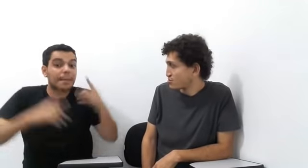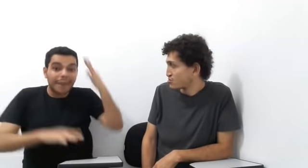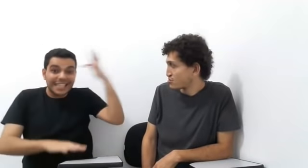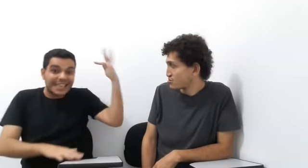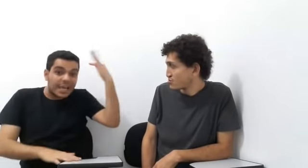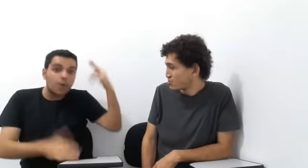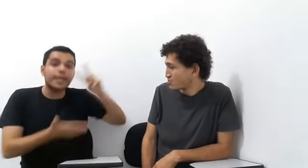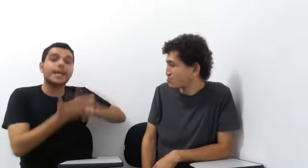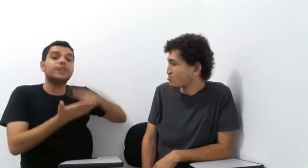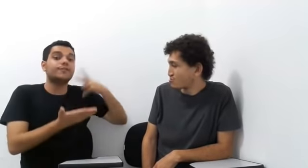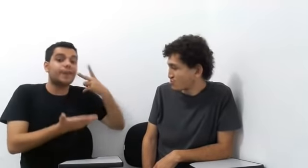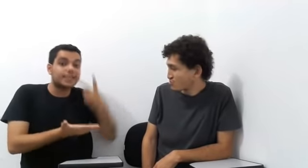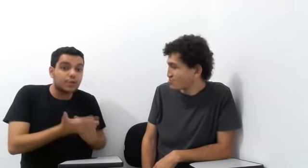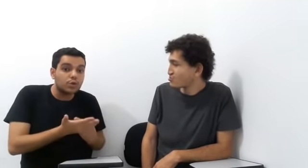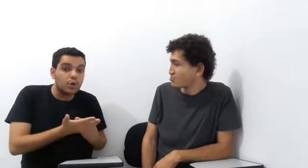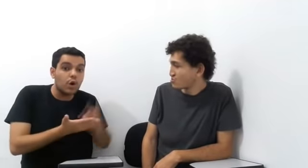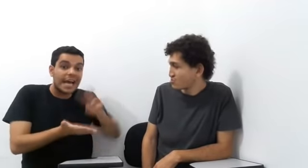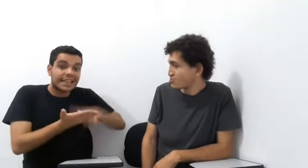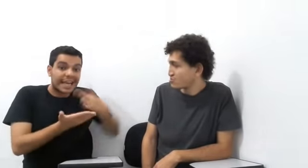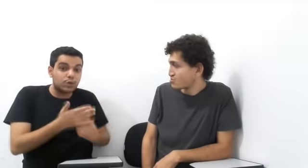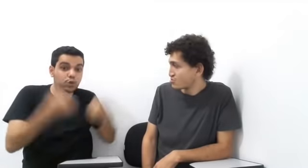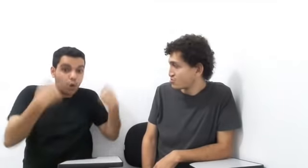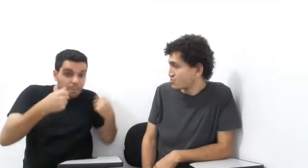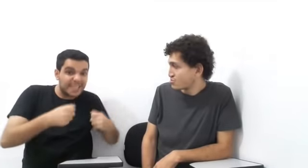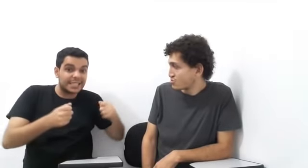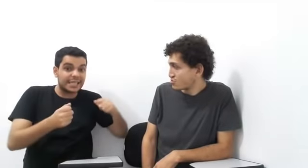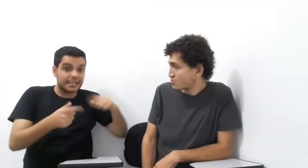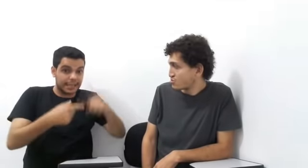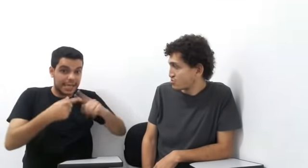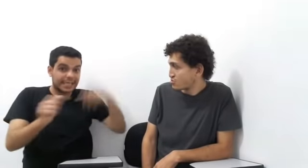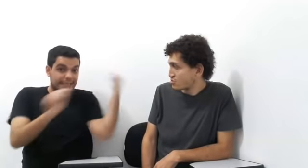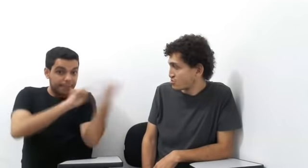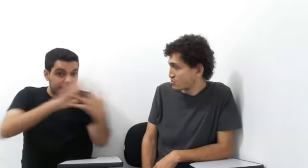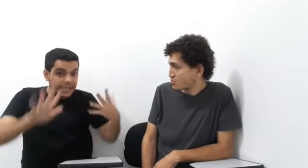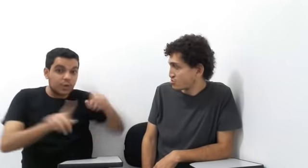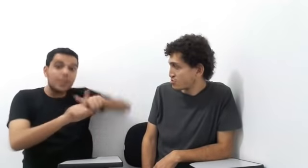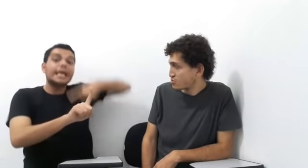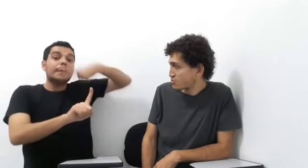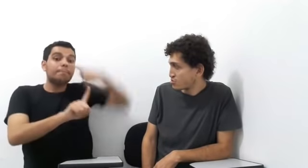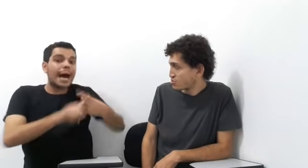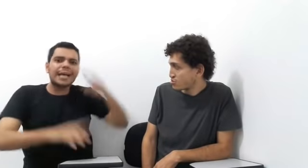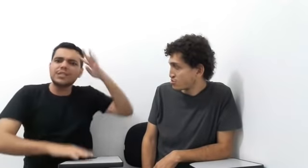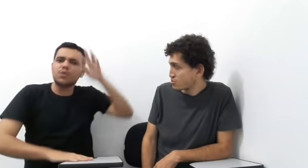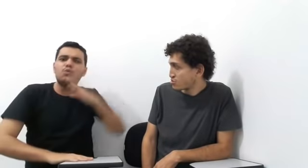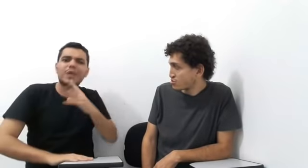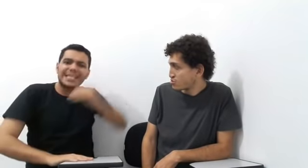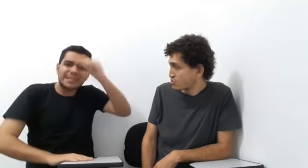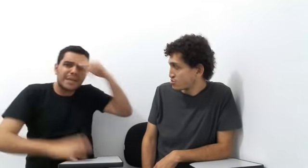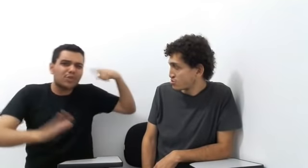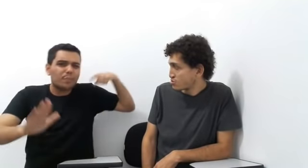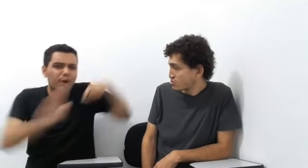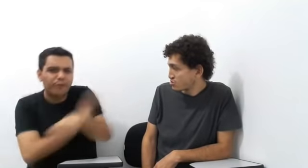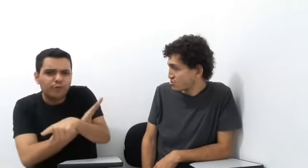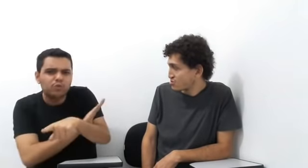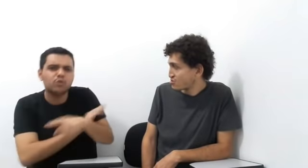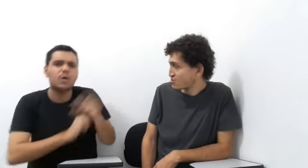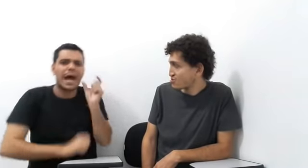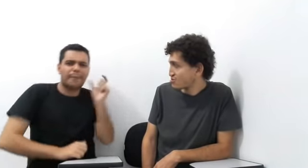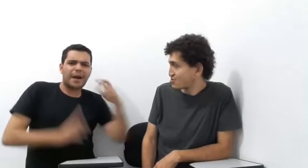mas a teoria ela te faz tradutor. Tradutor precisa ser bilíngue, mas um conhecimento profundo, a